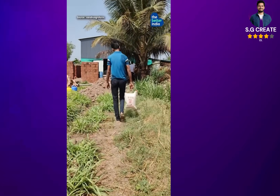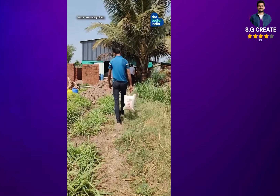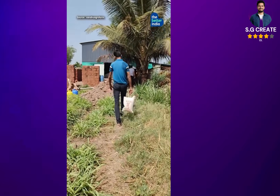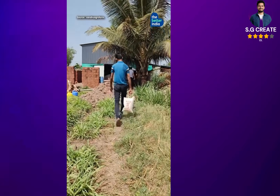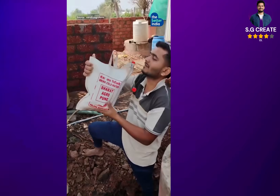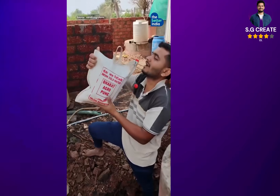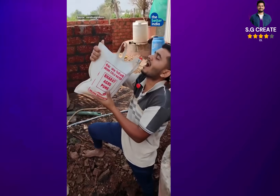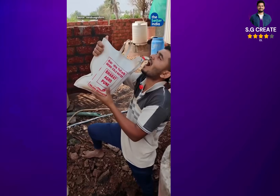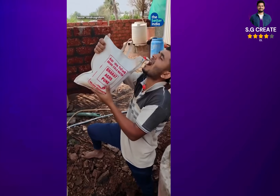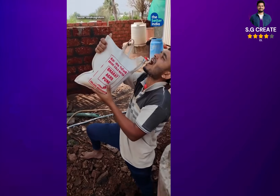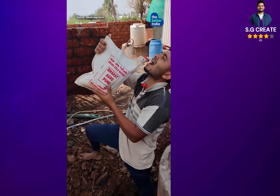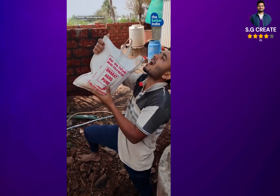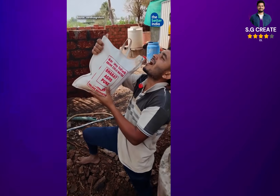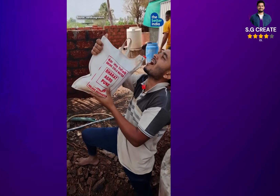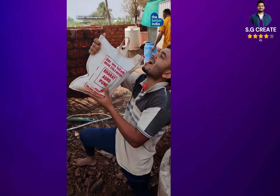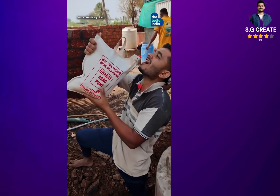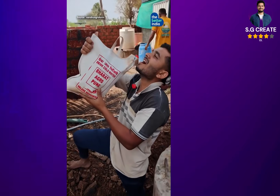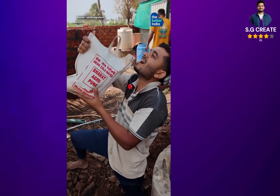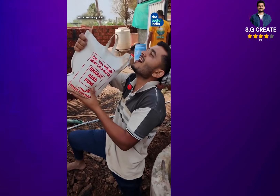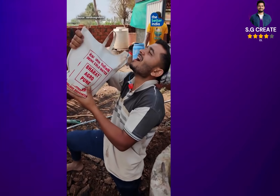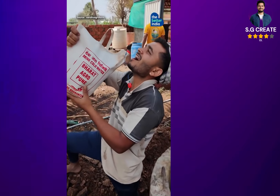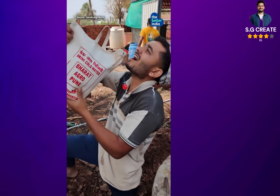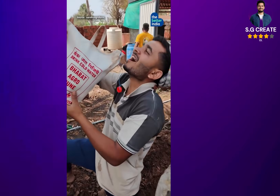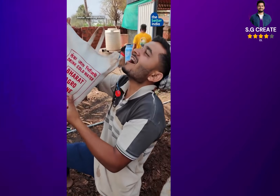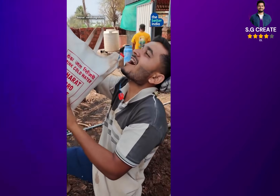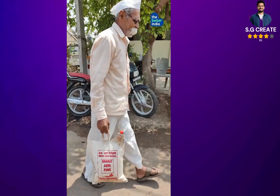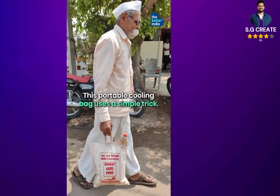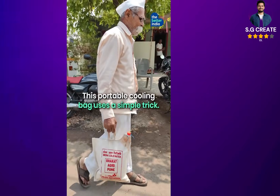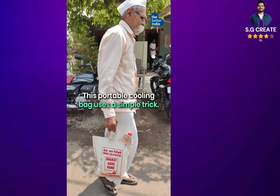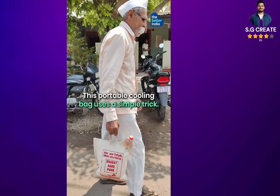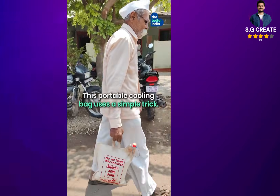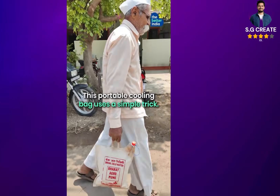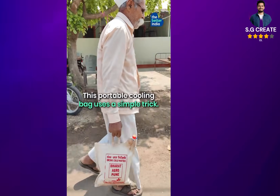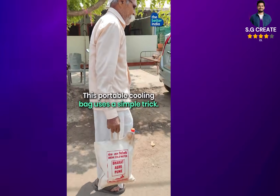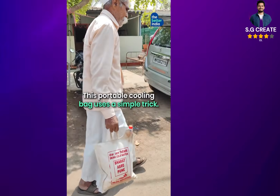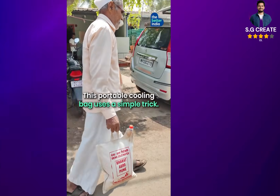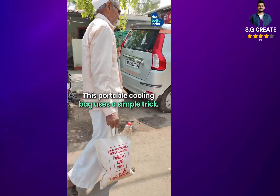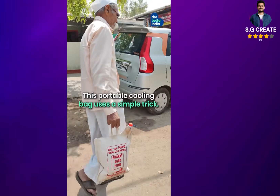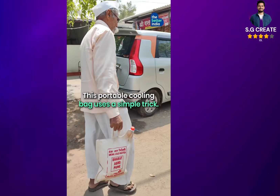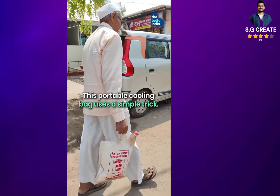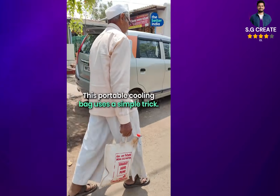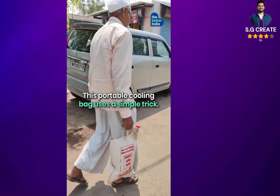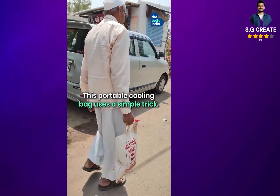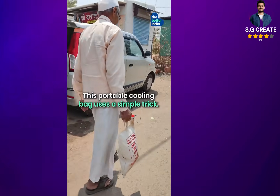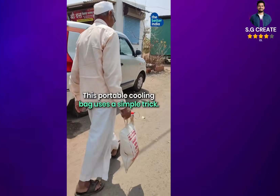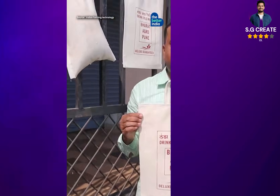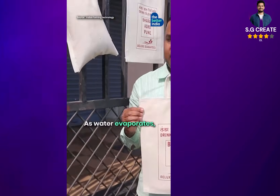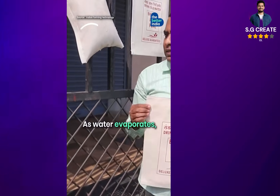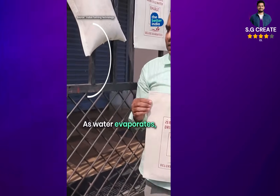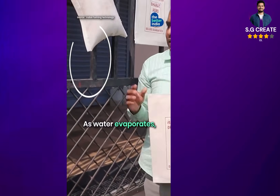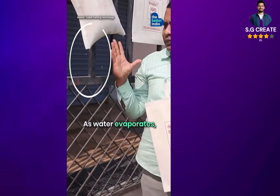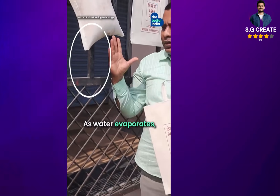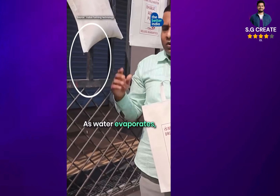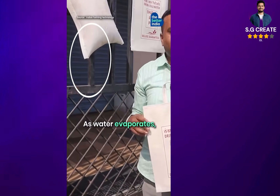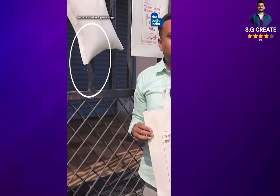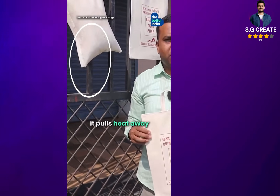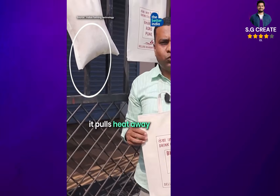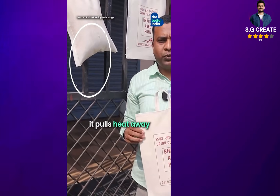पानी पीने के लिए यूज होता है। इस बैग में पानी बहुत ही ठंडा रहता है। This portable cooling bag uses a simple trick. As water evaporates, it pulls heat